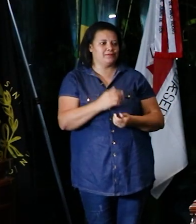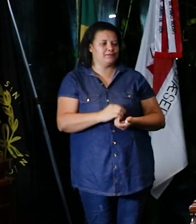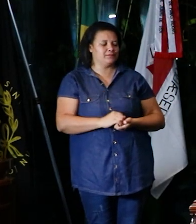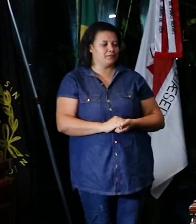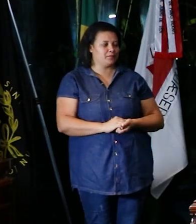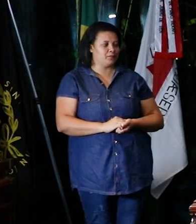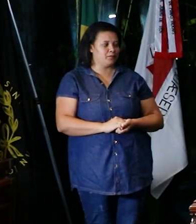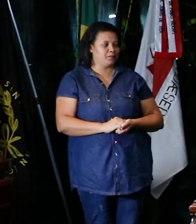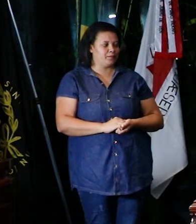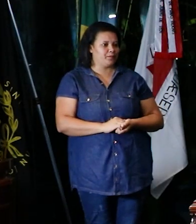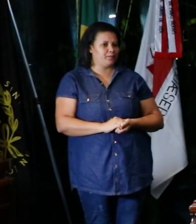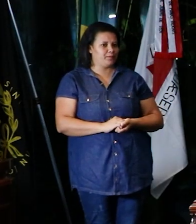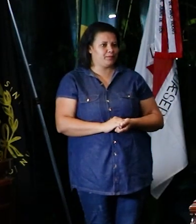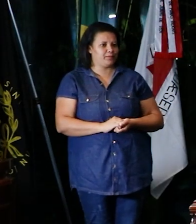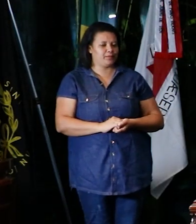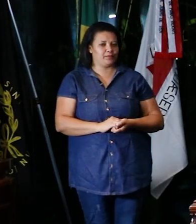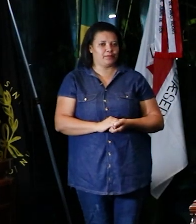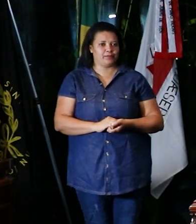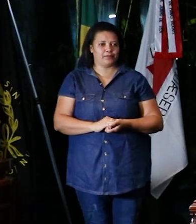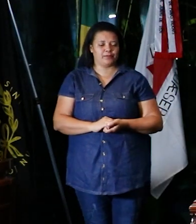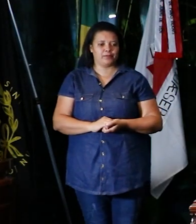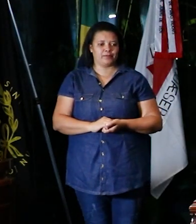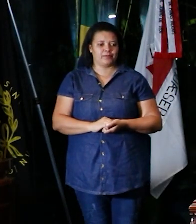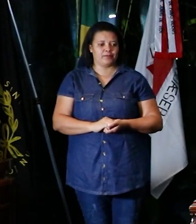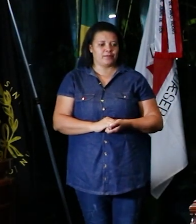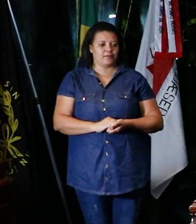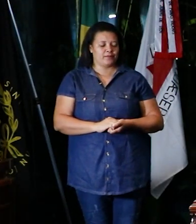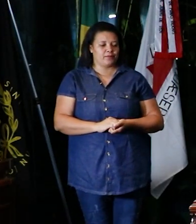com muito incômodo. Né?